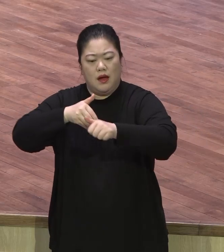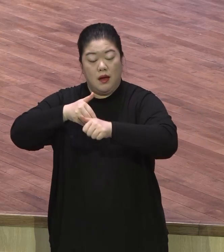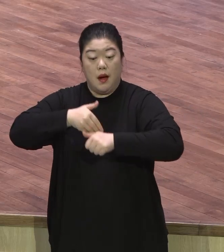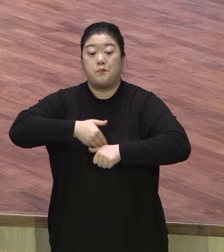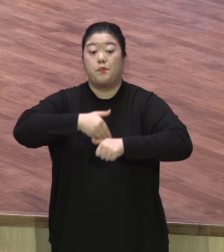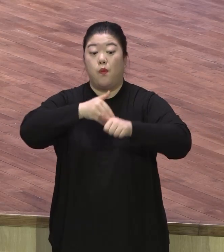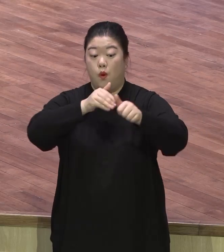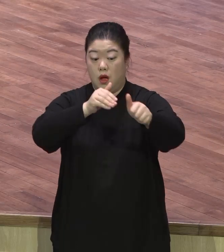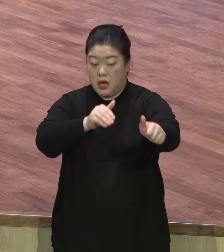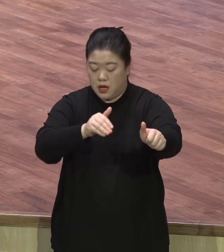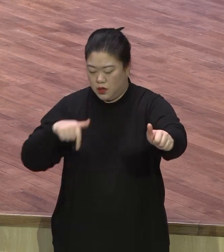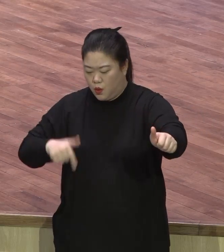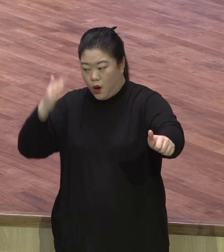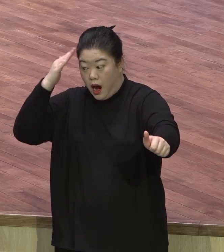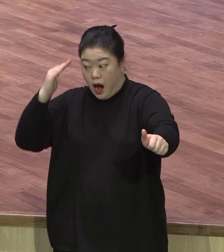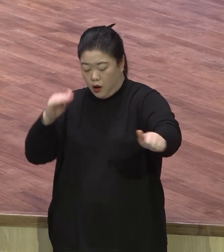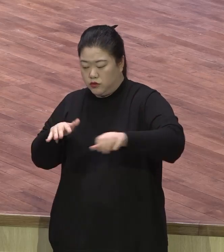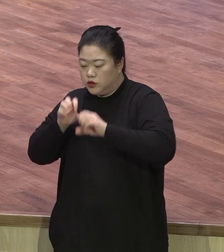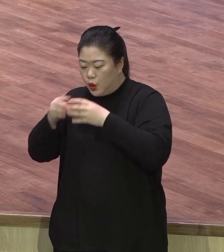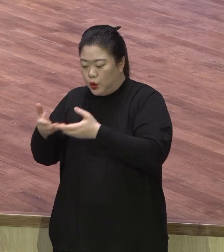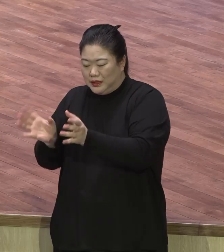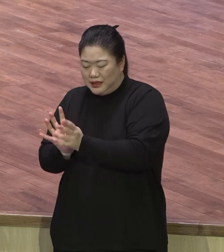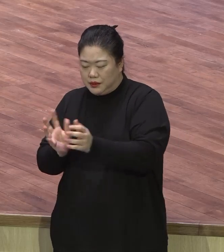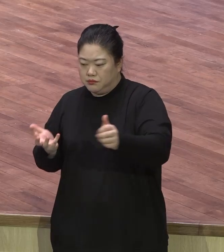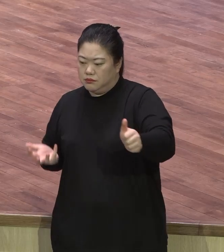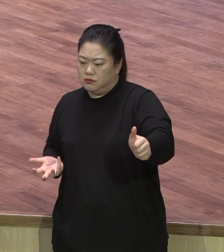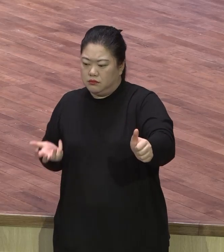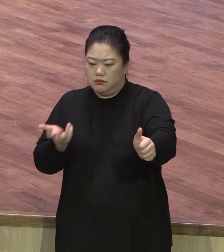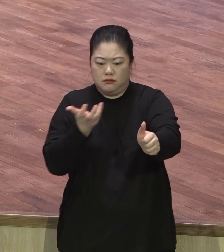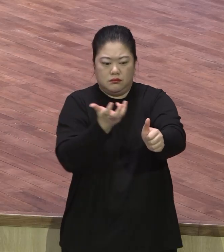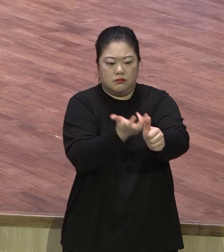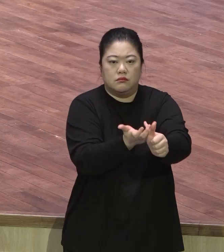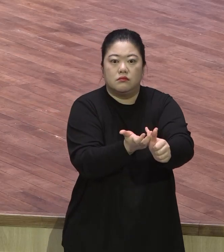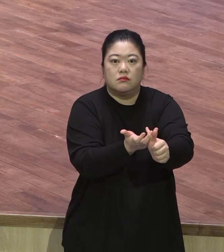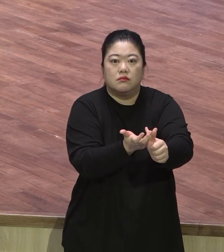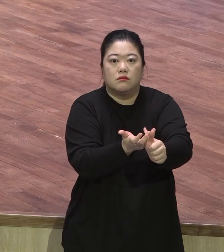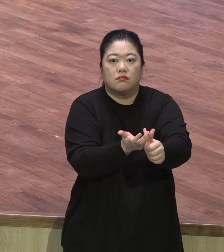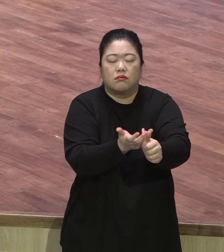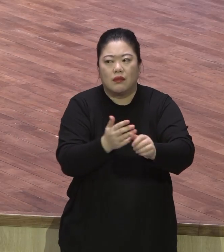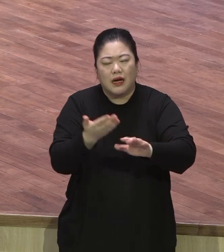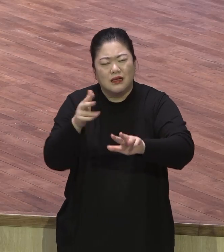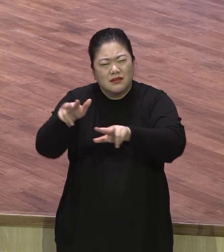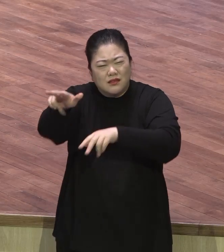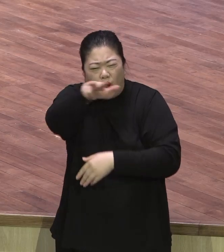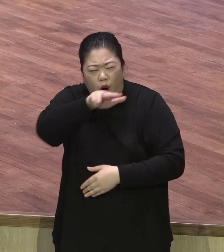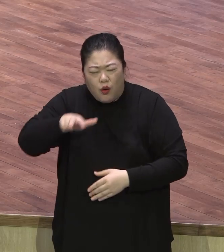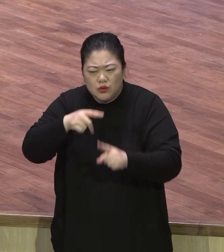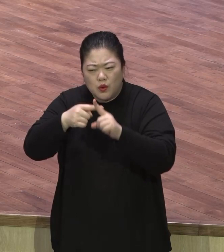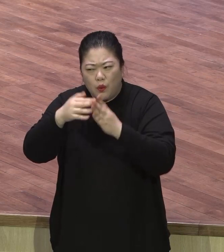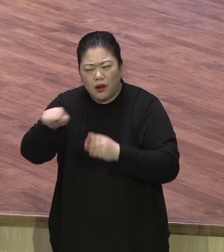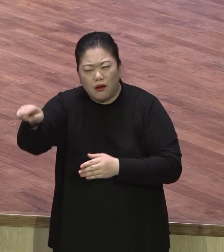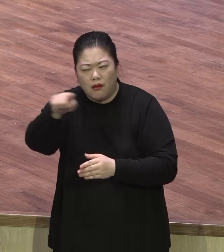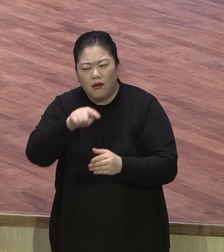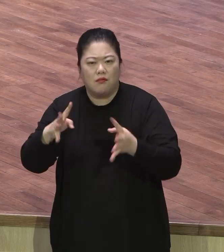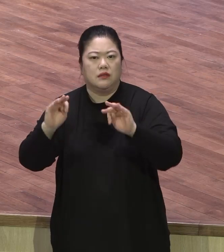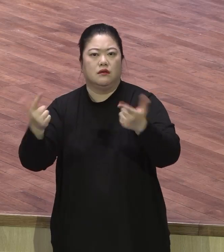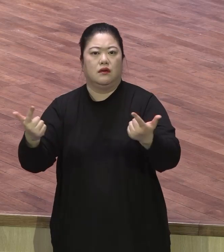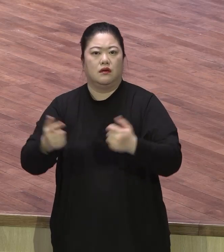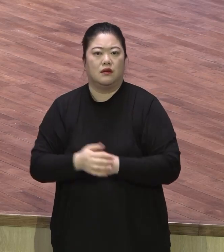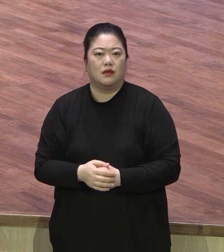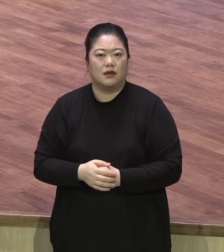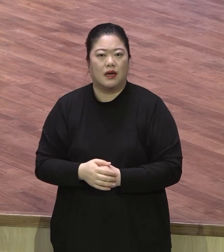나라는 교회는 아마 단일 교회로서는 몇 개 없을 거예요 1년에 연중행사를 한 번